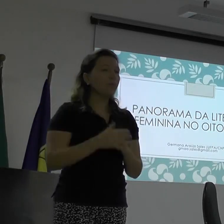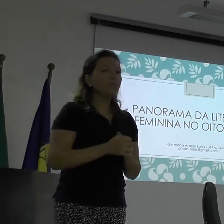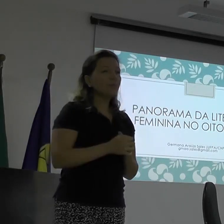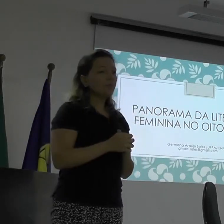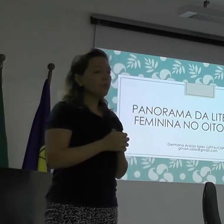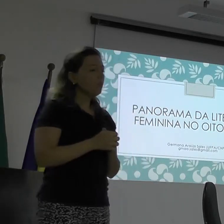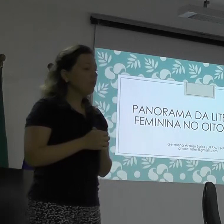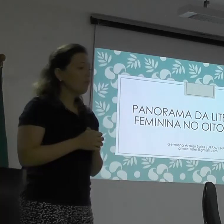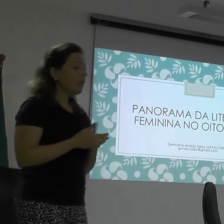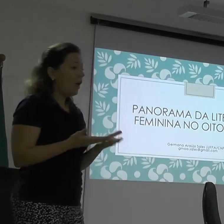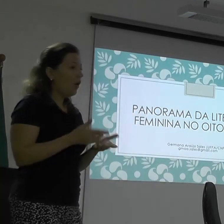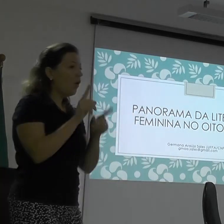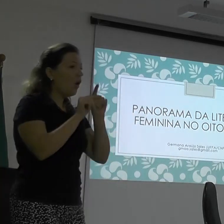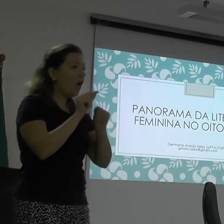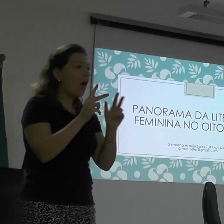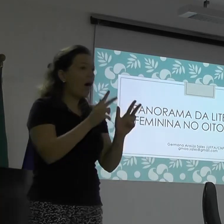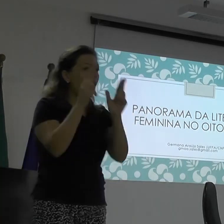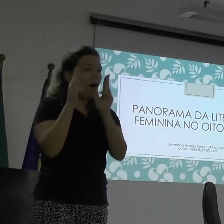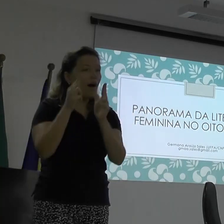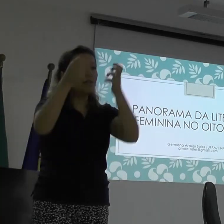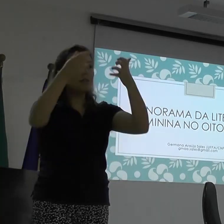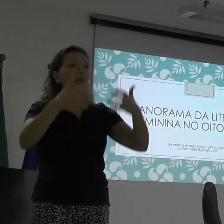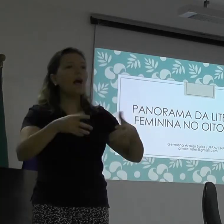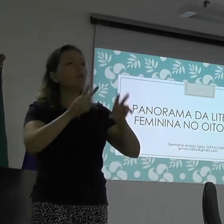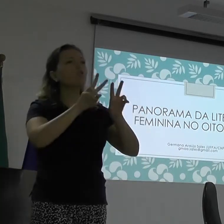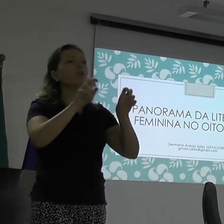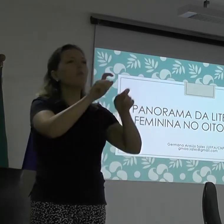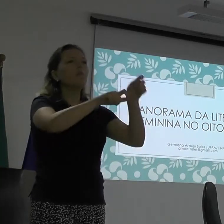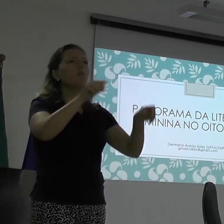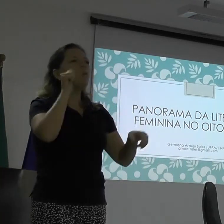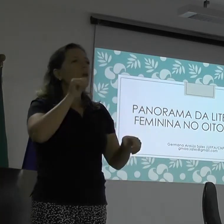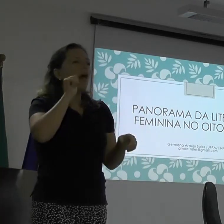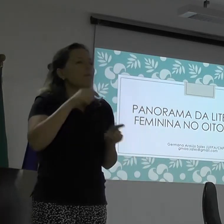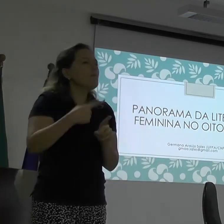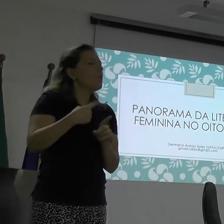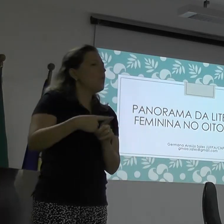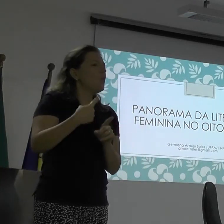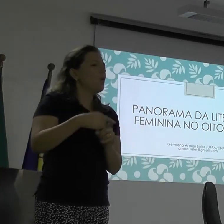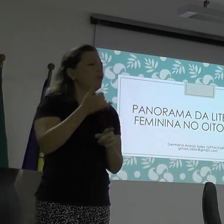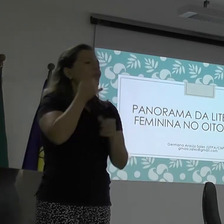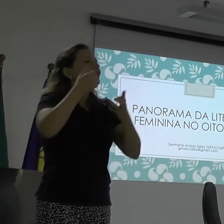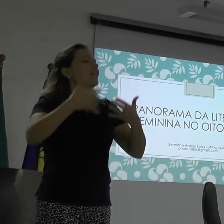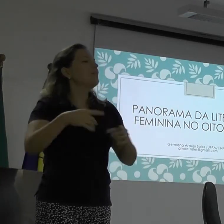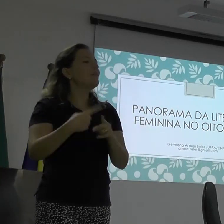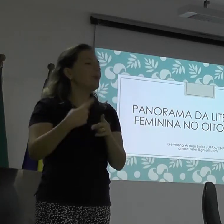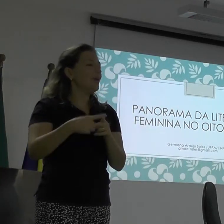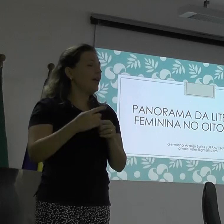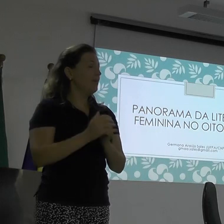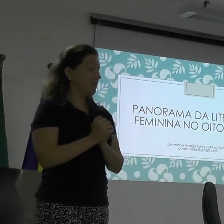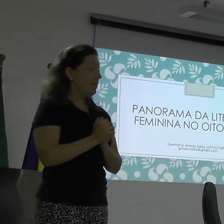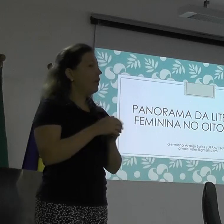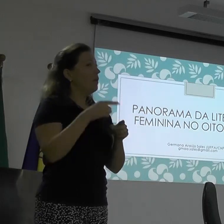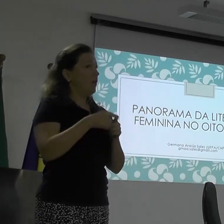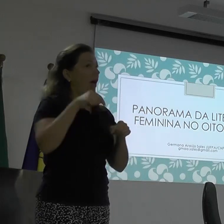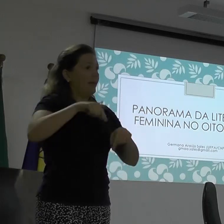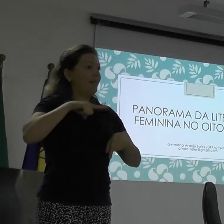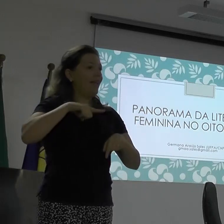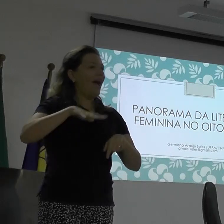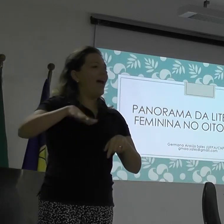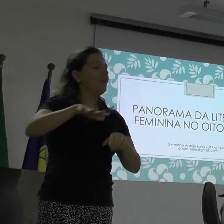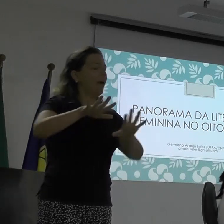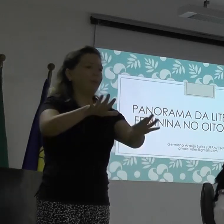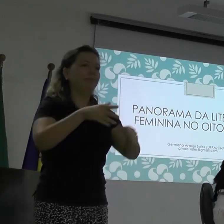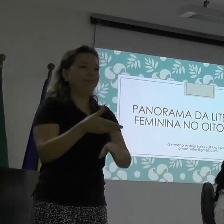com vocês sobre as mulheres se deu em função que aqui tem um campo, por isso que eu digo, eu